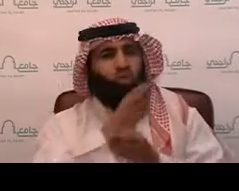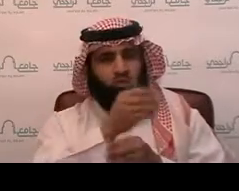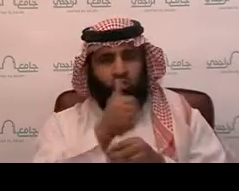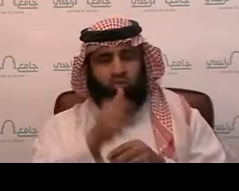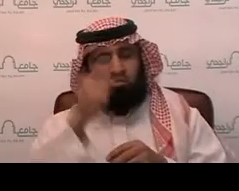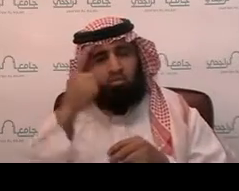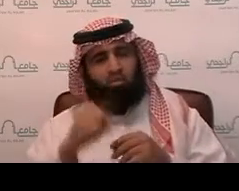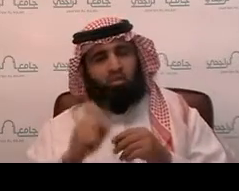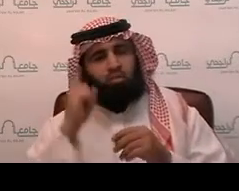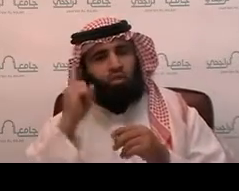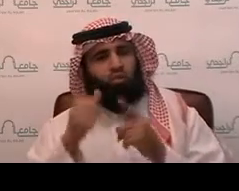الثاني